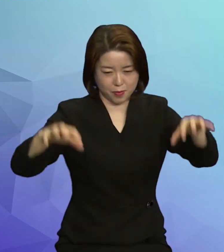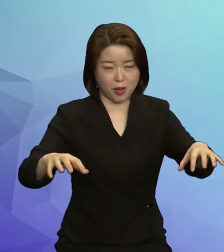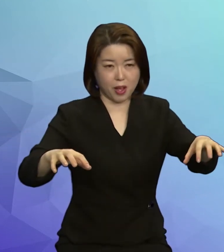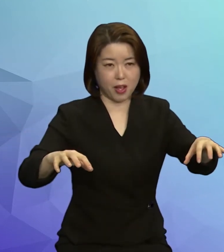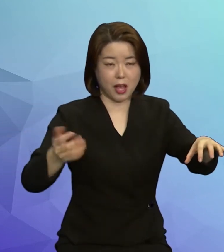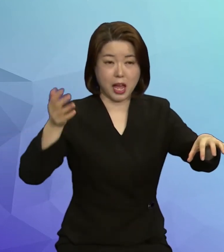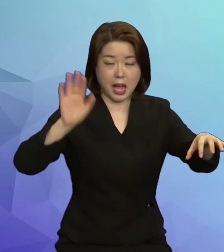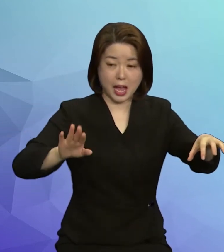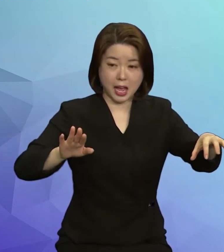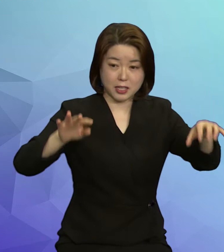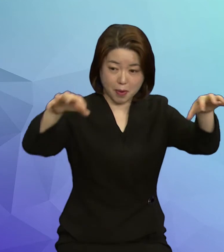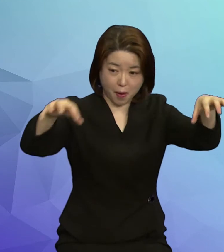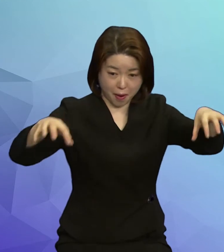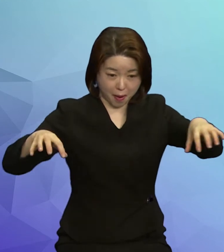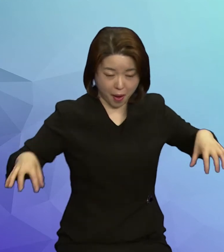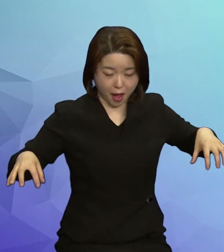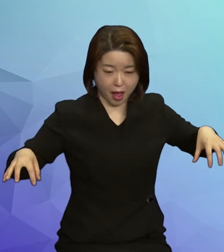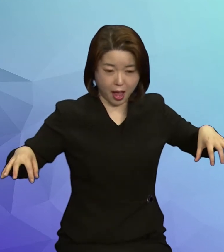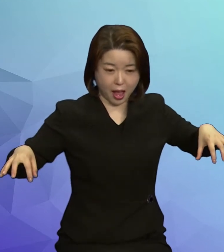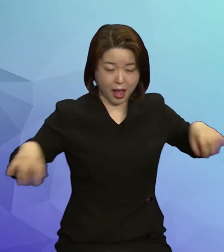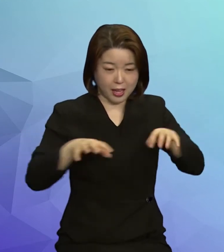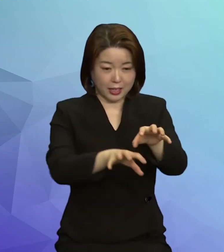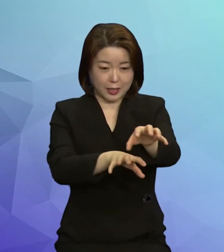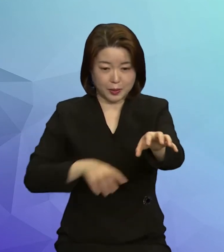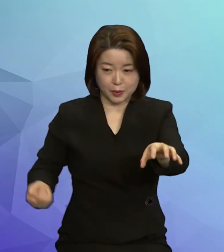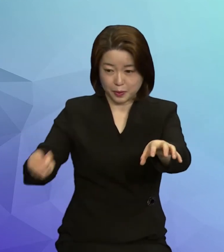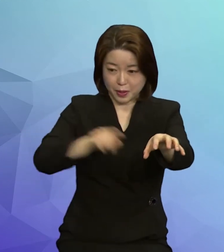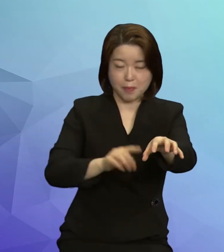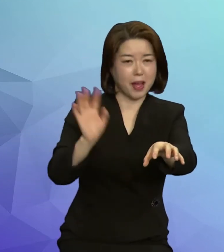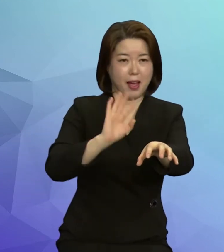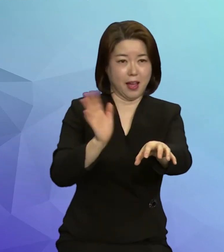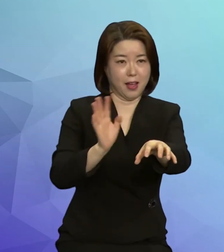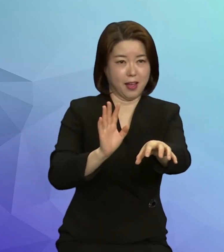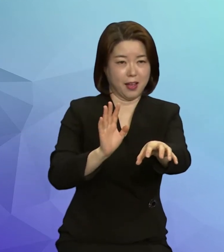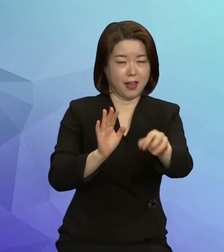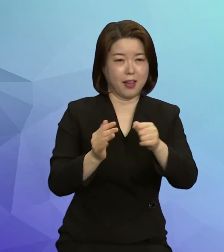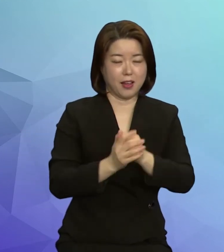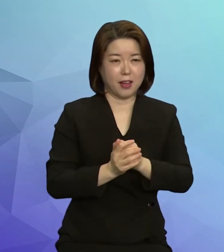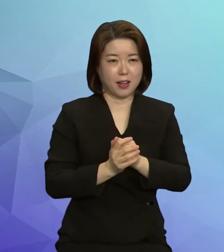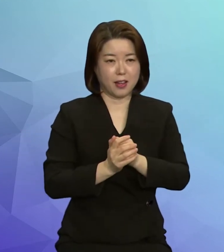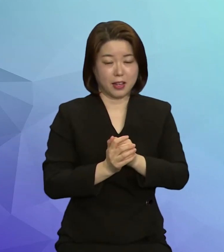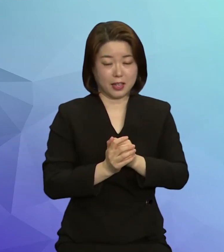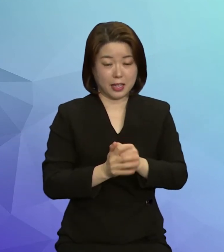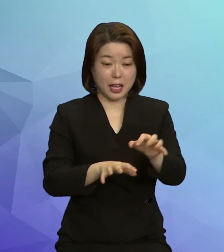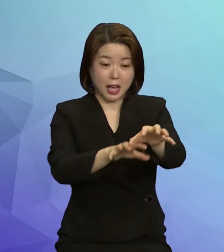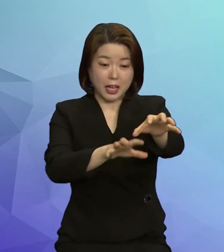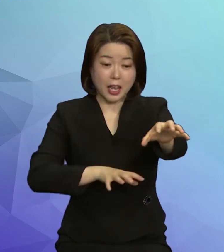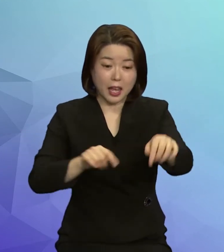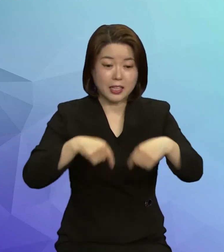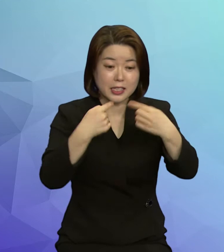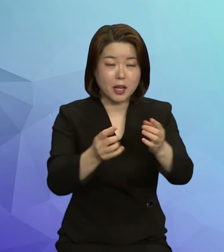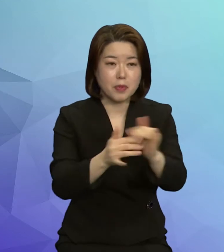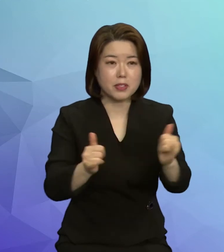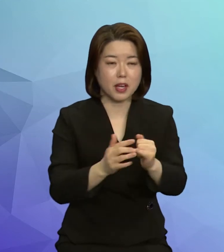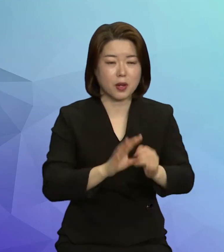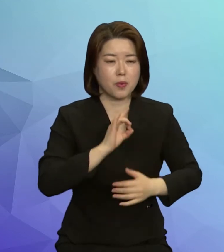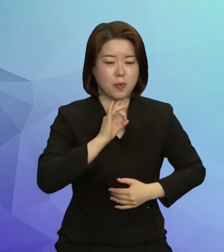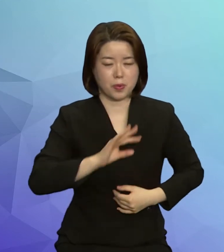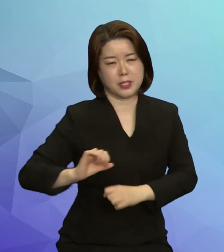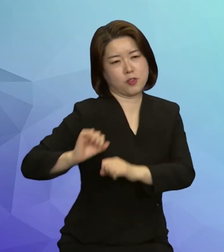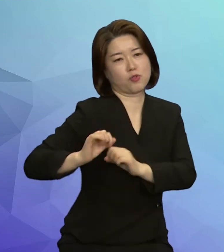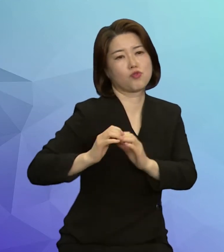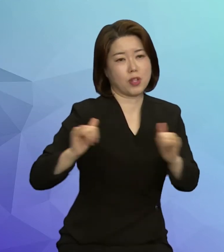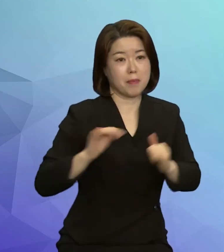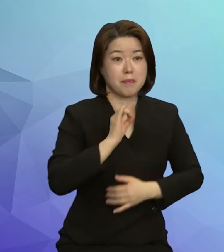나왔어요. 그렇지만 그들은 개선 행렬에 참여한 자는 아니에요. 개선 행렬에 참여한 자는